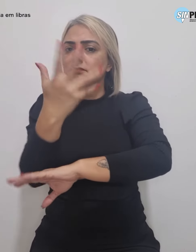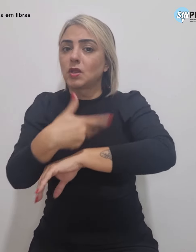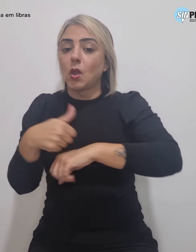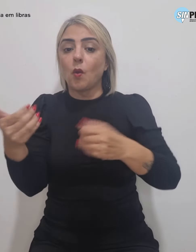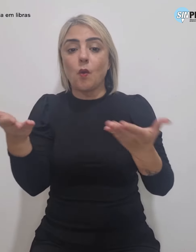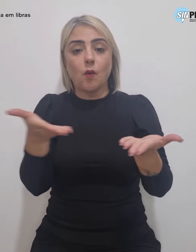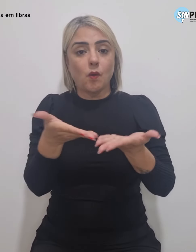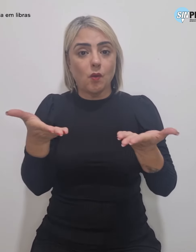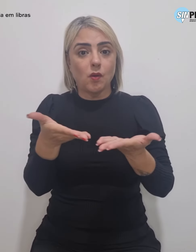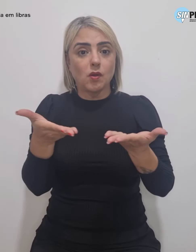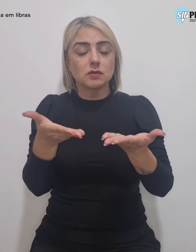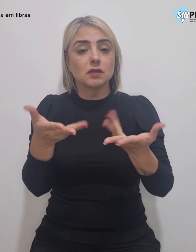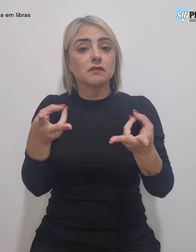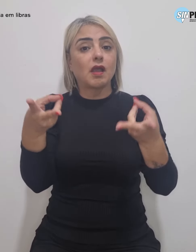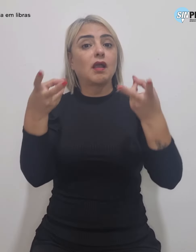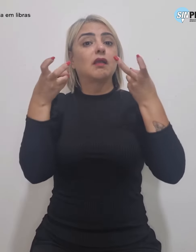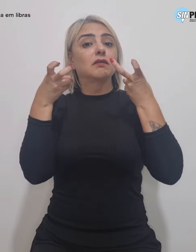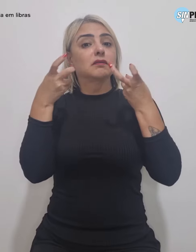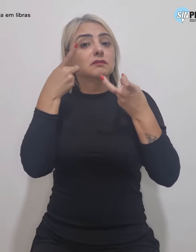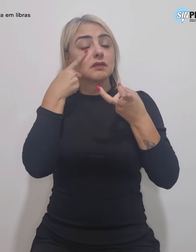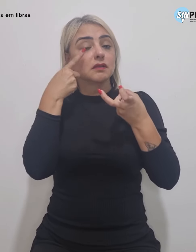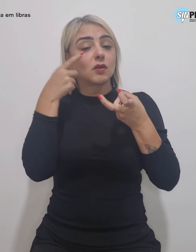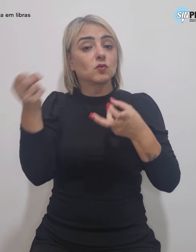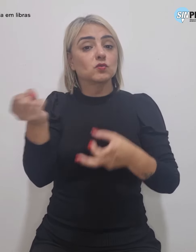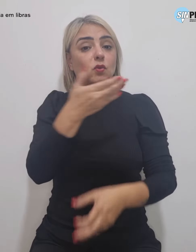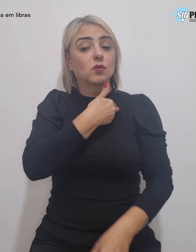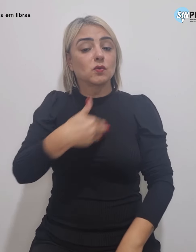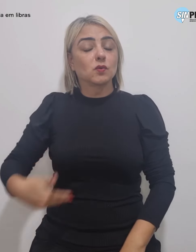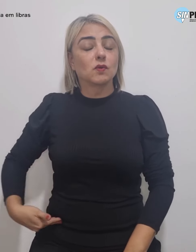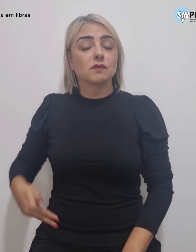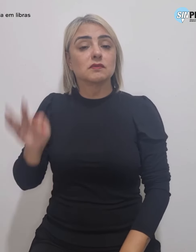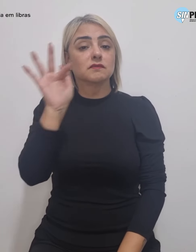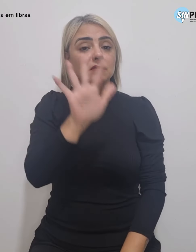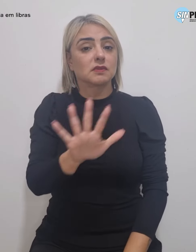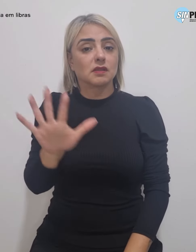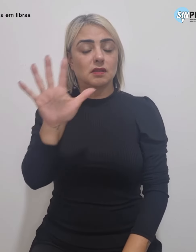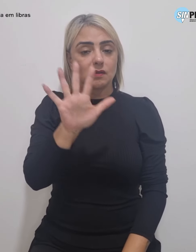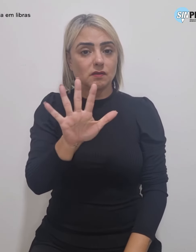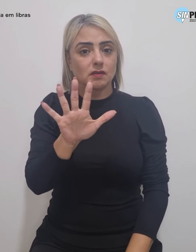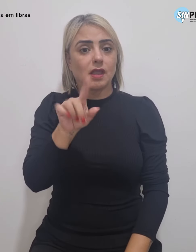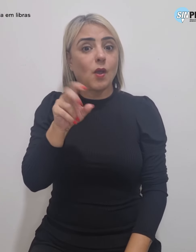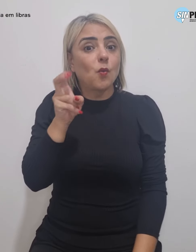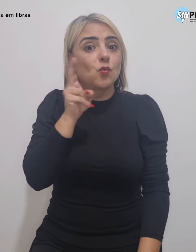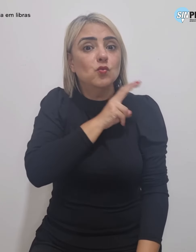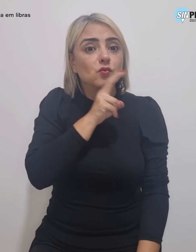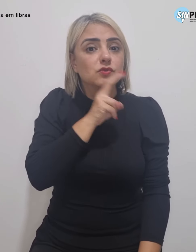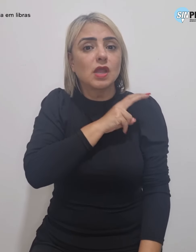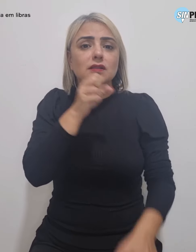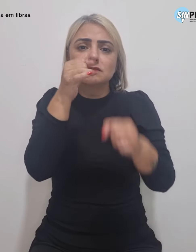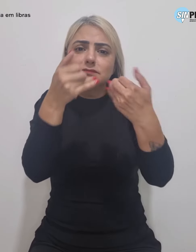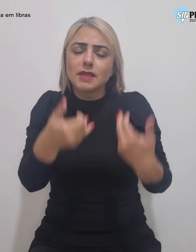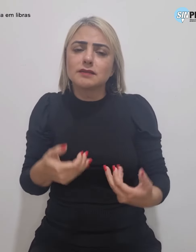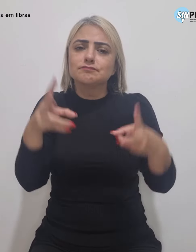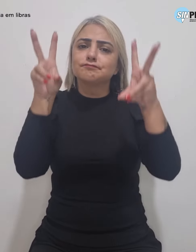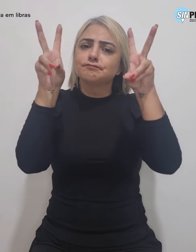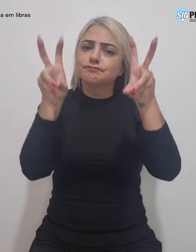e as perspectivas com o novo governo federal. É urgente falarmos dessa temática na